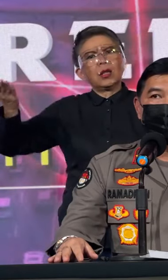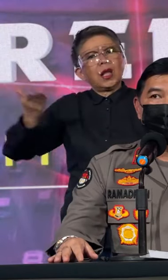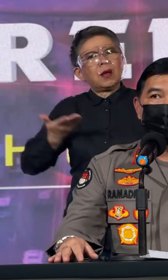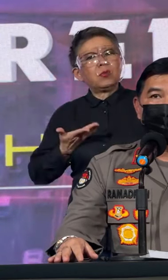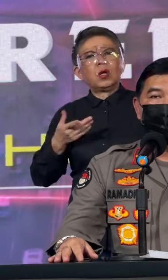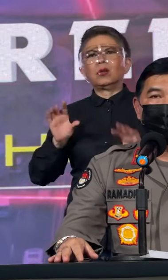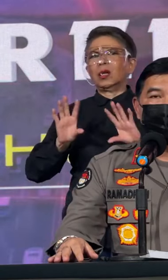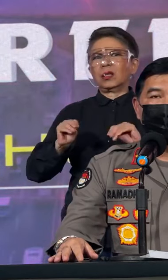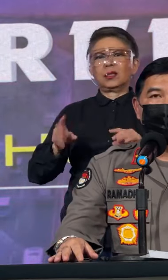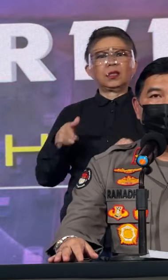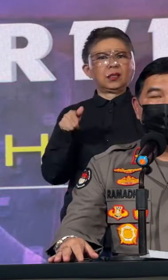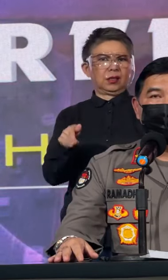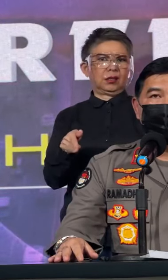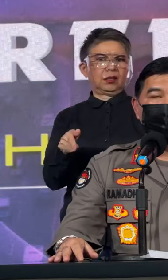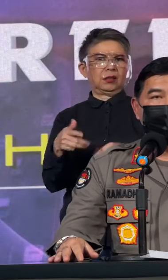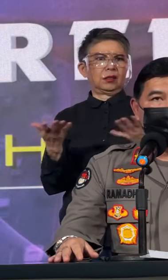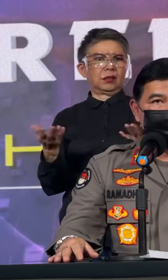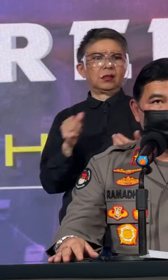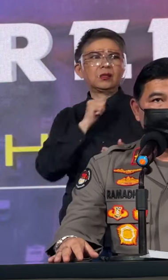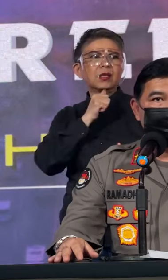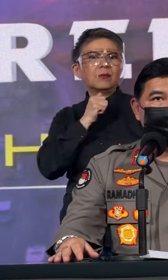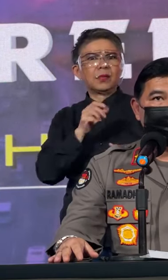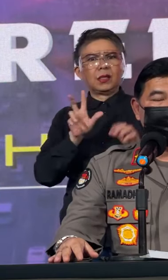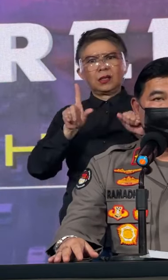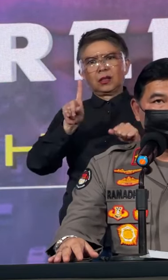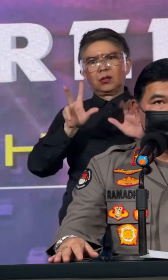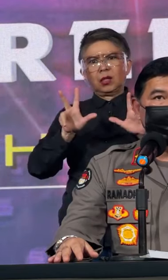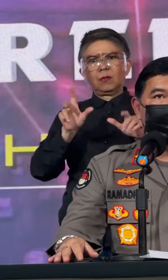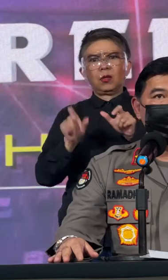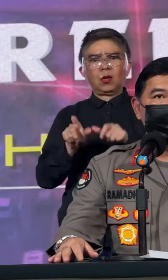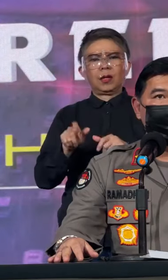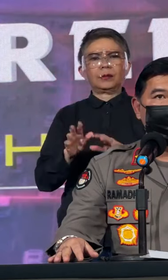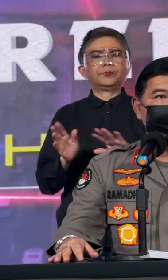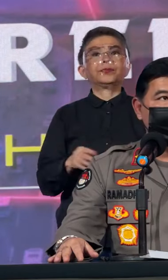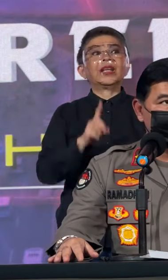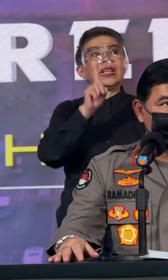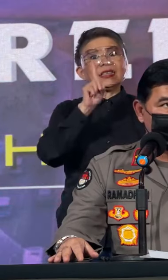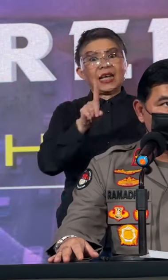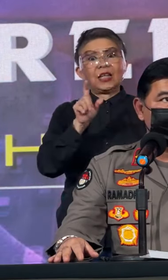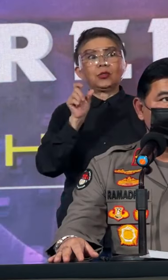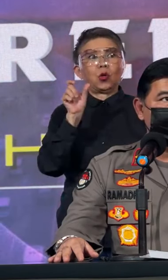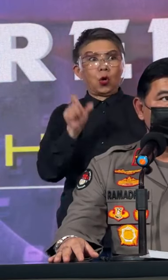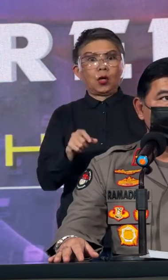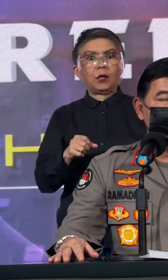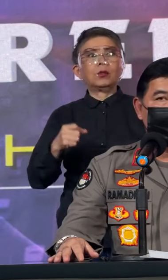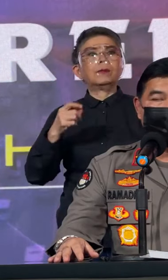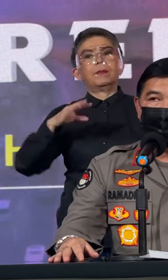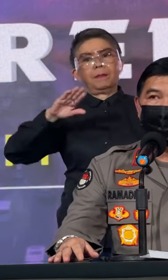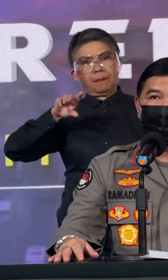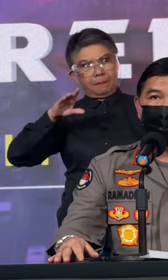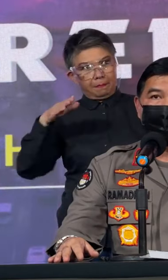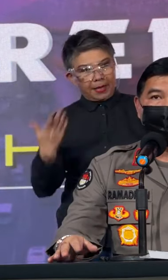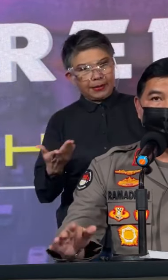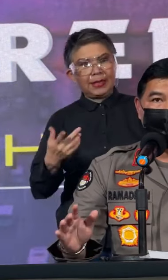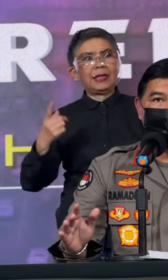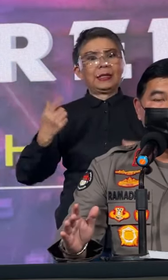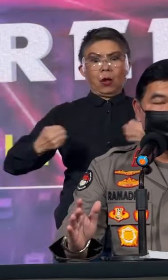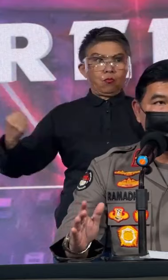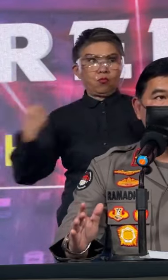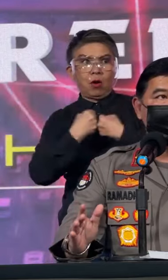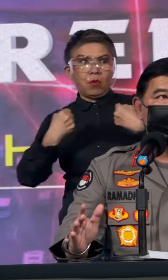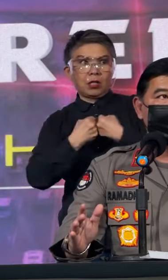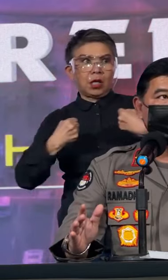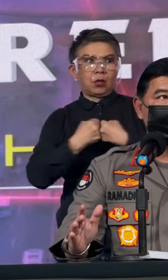atau gimana? Yang jelas satu yang bentrok akibat bentrokan